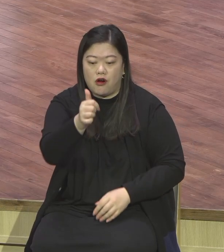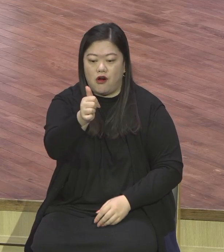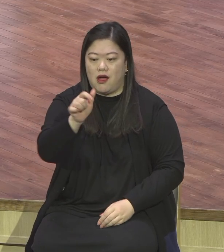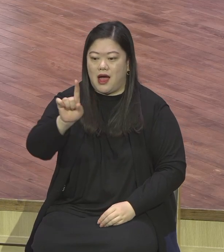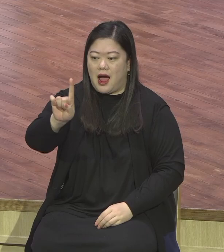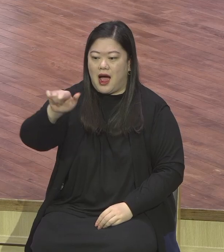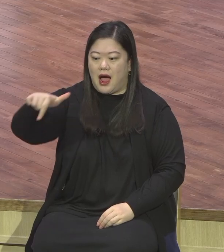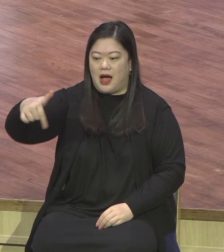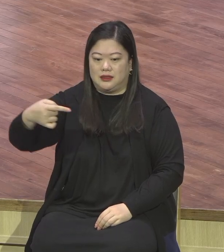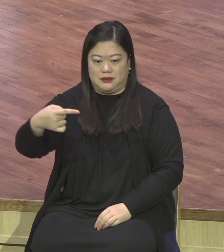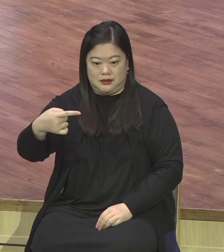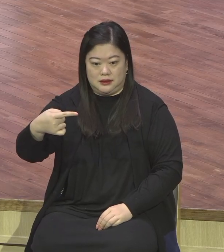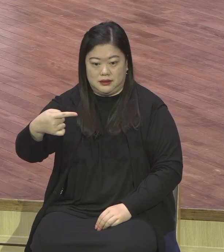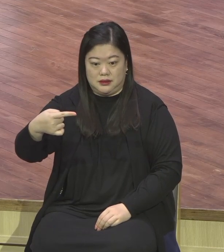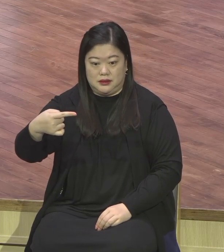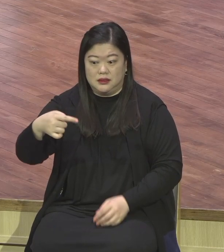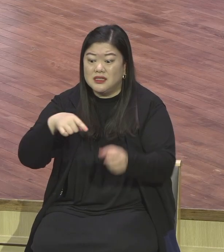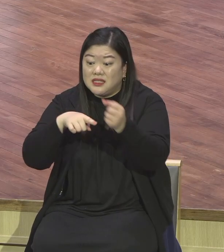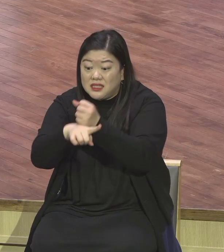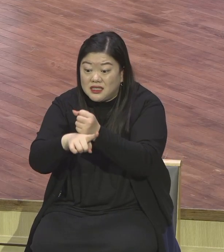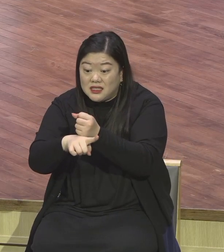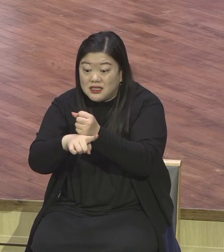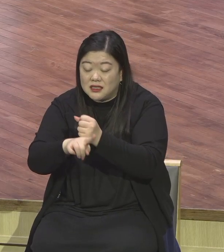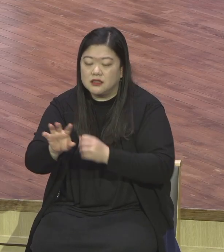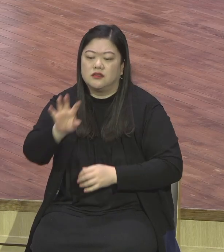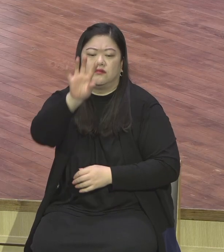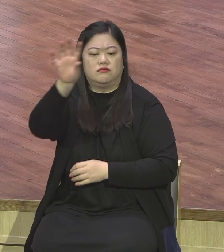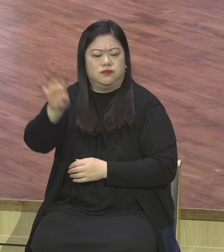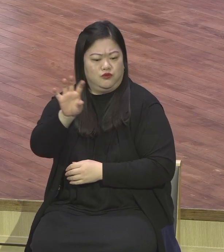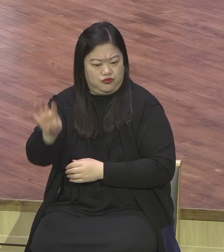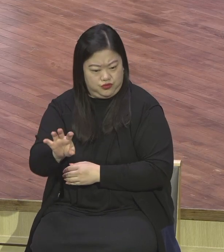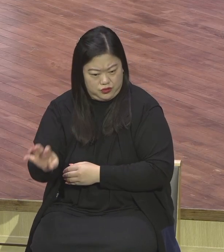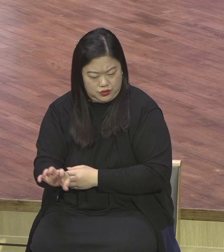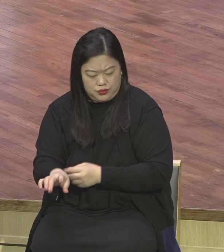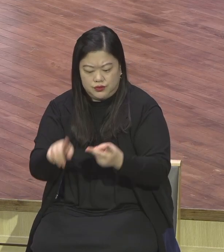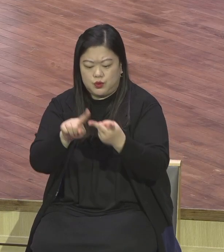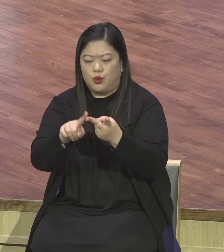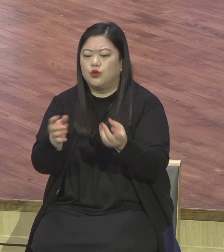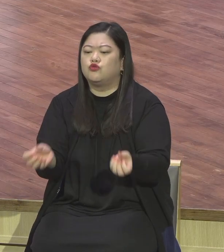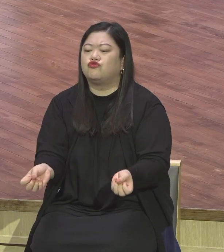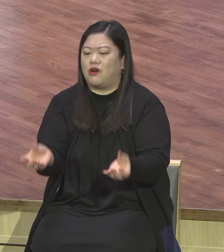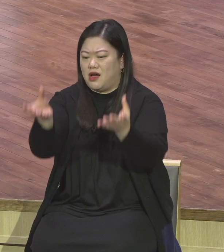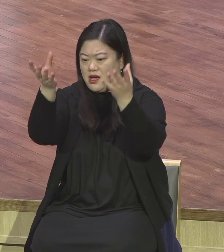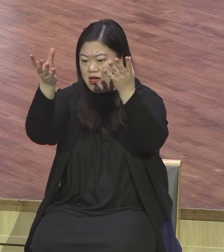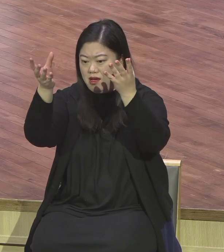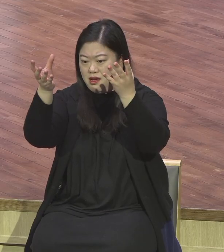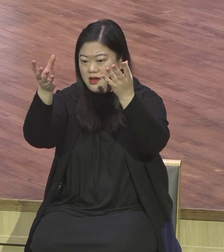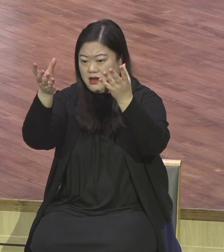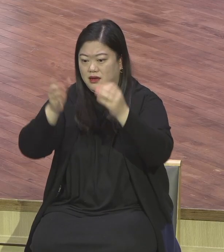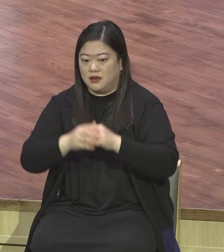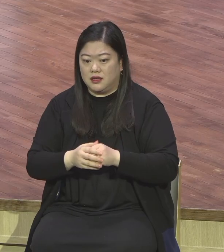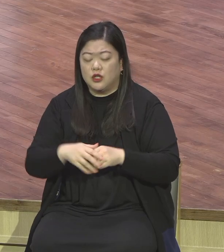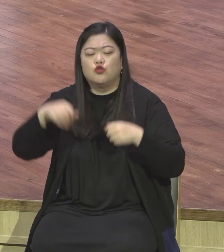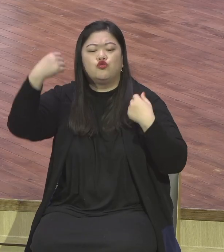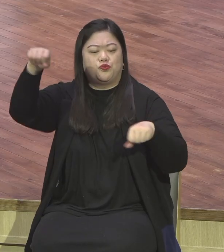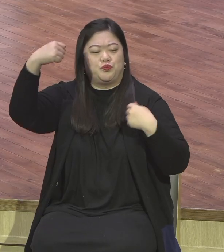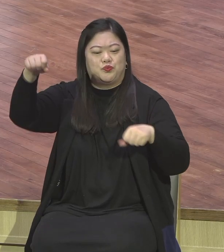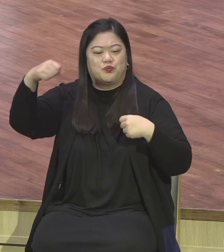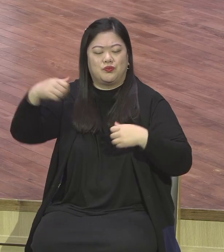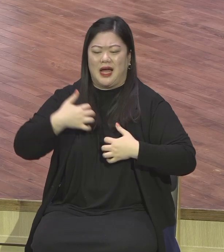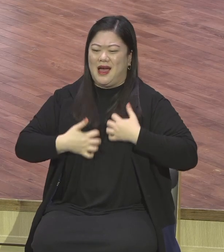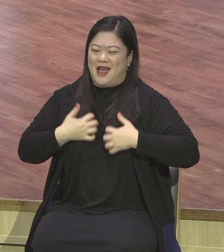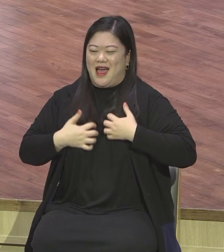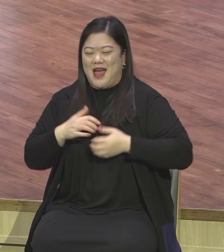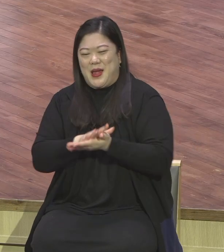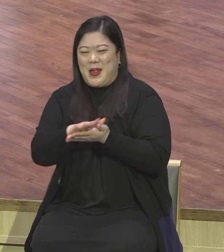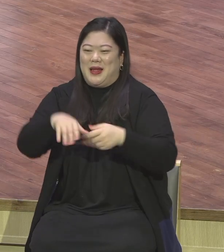뜻이냐 순환한다, 축제한다 그런 뜻이에요 그러니까 춤춘다 이런 의미가 있는데